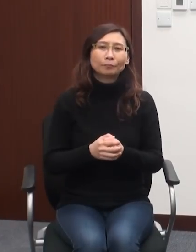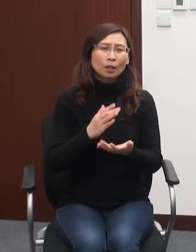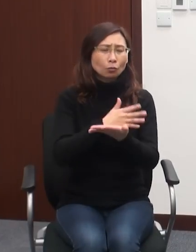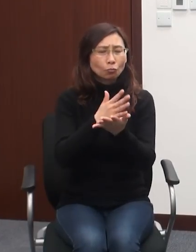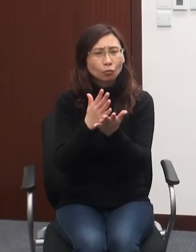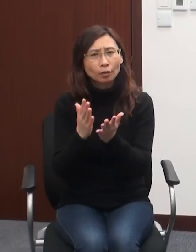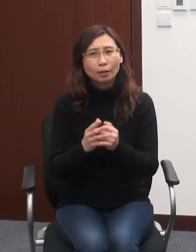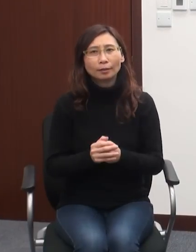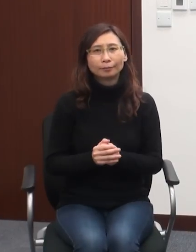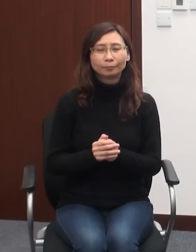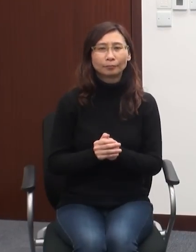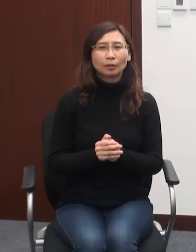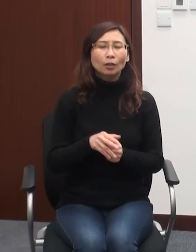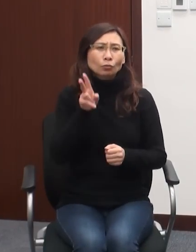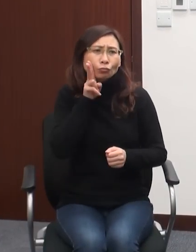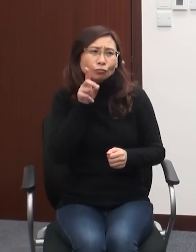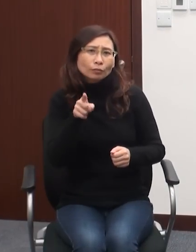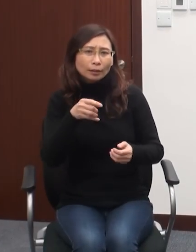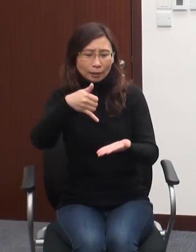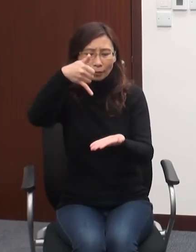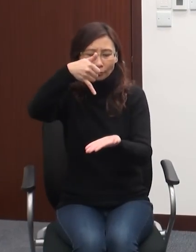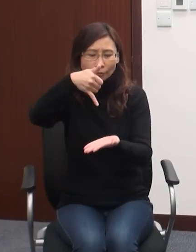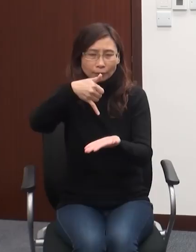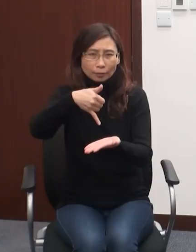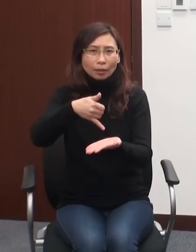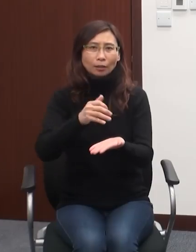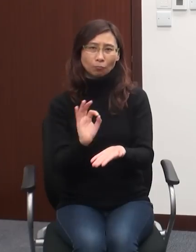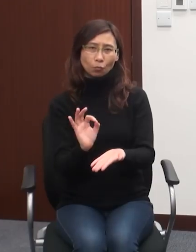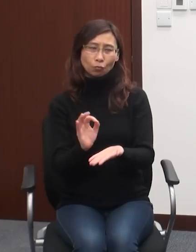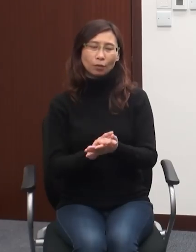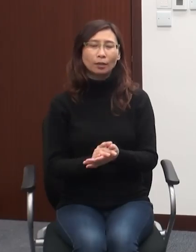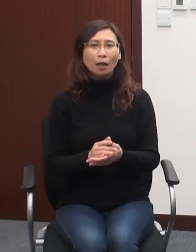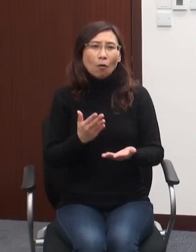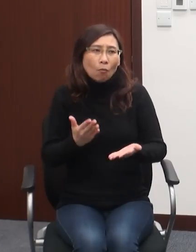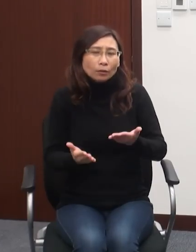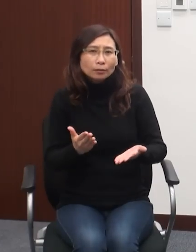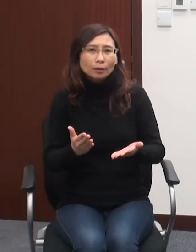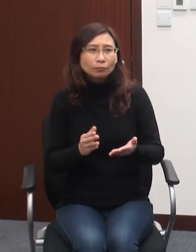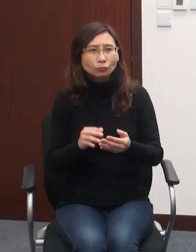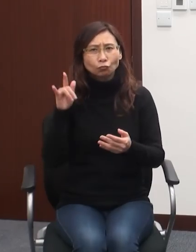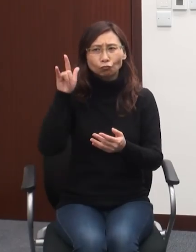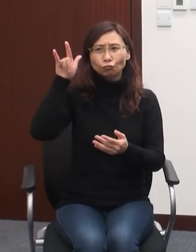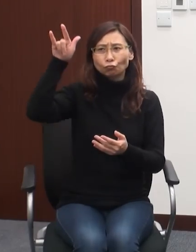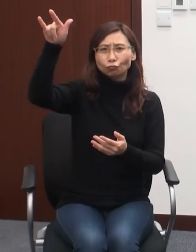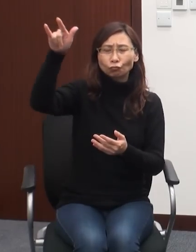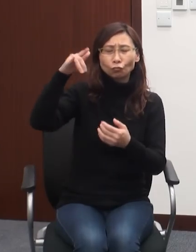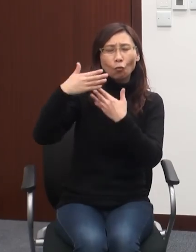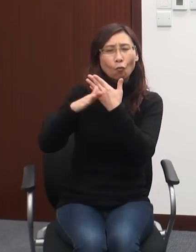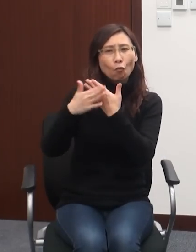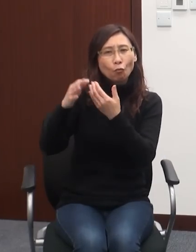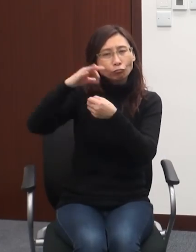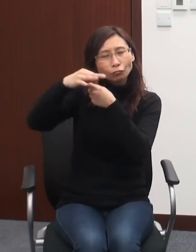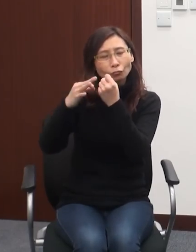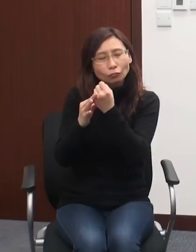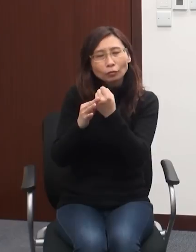遊體嚟嘅啫，即係唔落地咁咪得啦，住喺火星。如果唔係咧，你就買乜嘢都即係有咗一層附加税嘅。